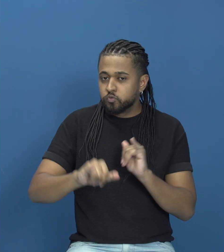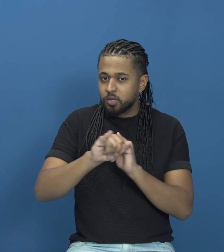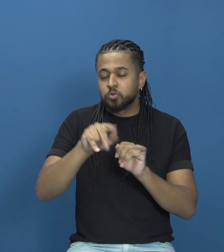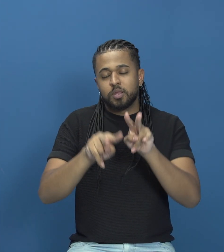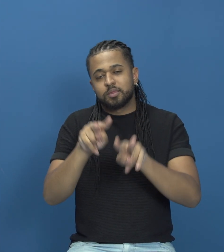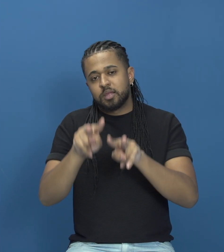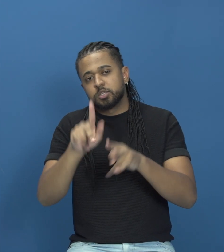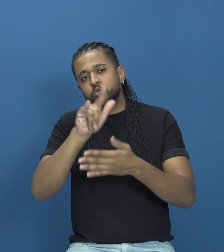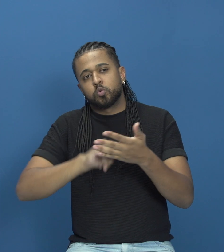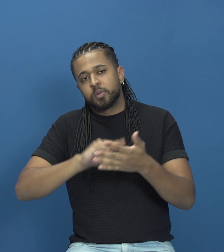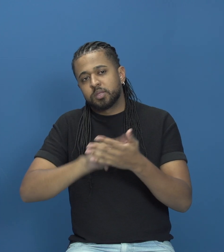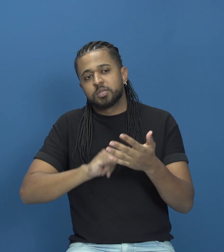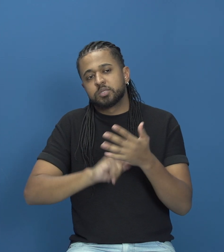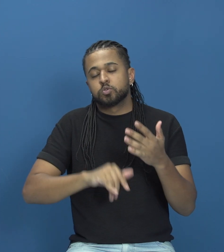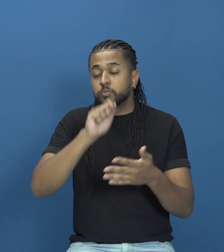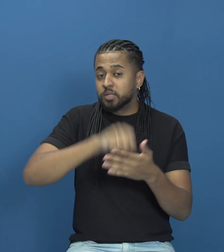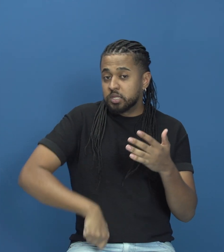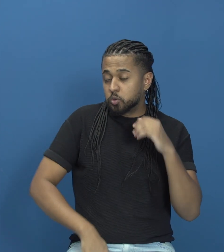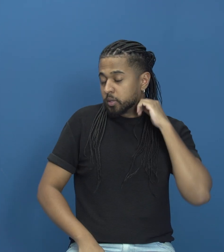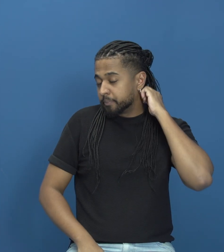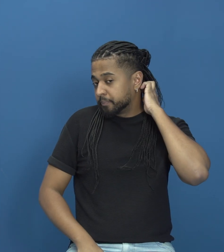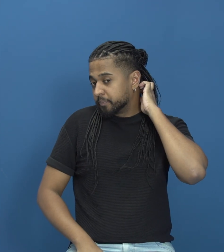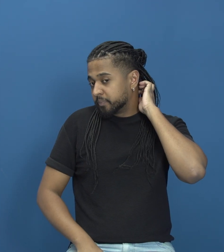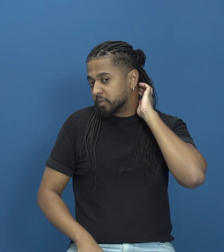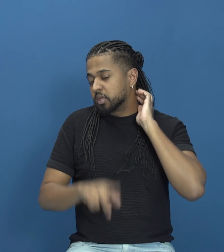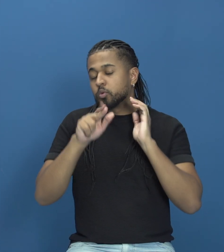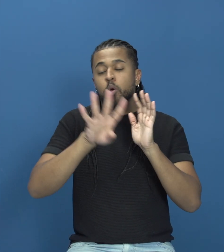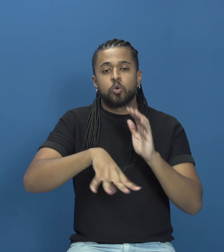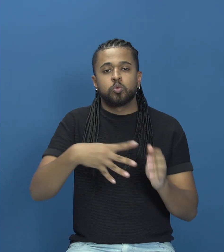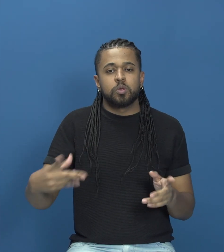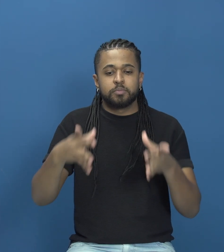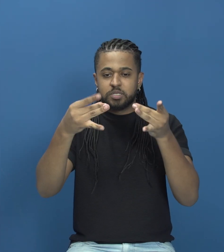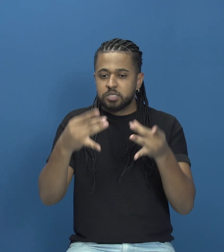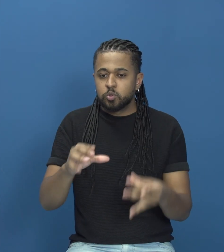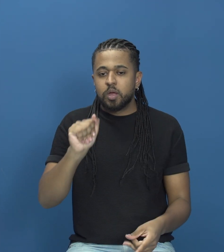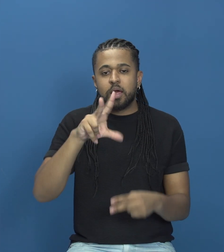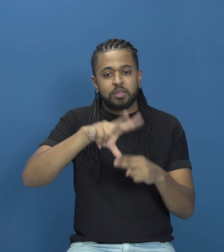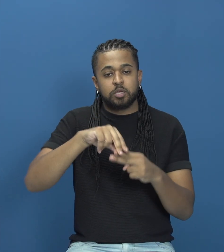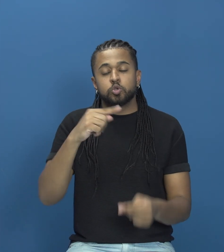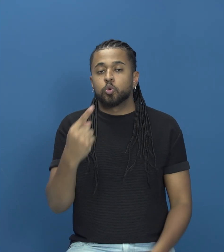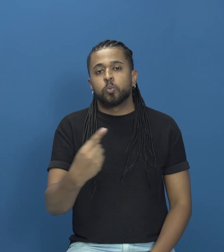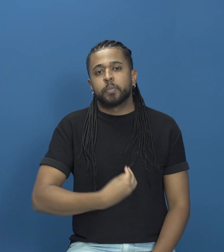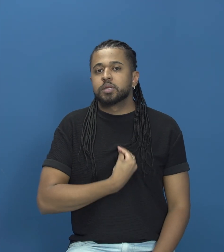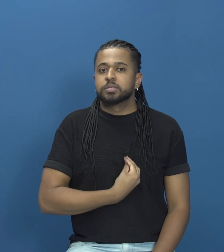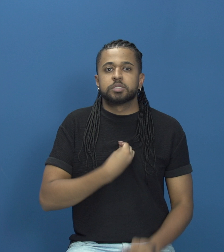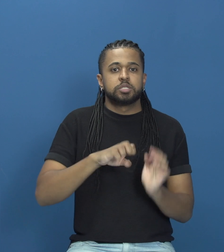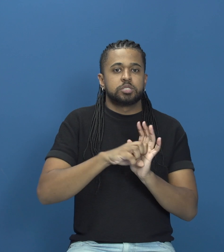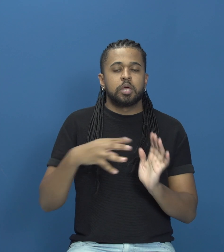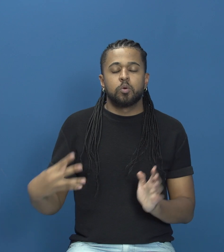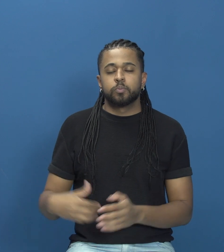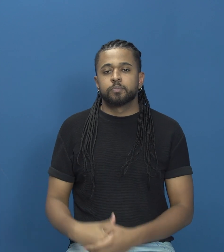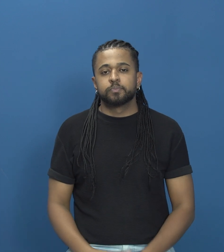da análise de documentação de matrícula, conforme cronograma descrito no anexo 1 do presente edital.